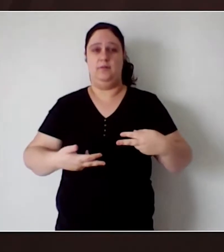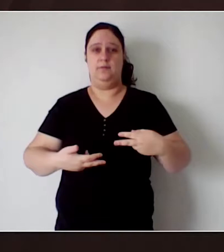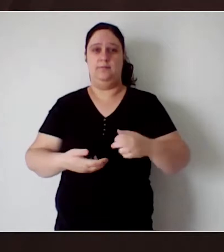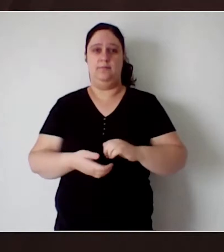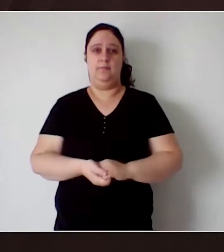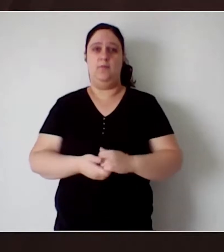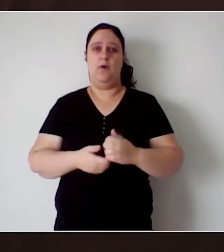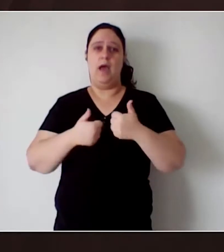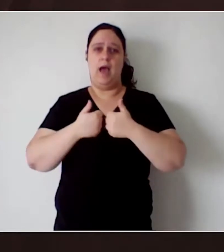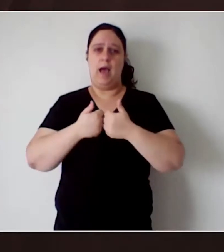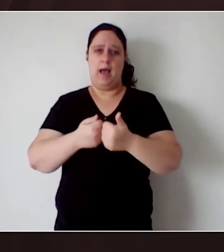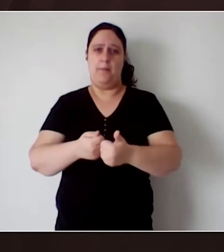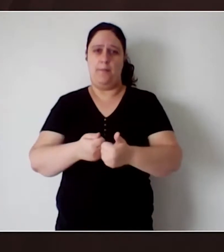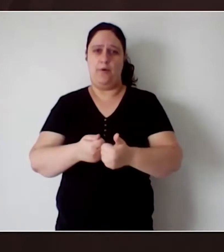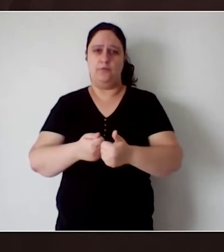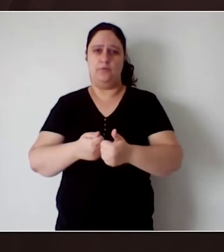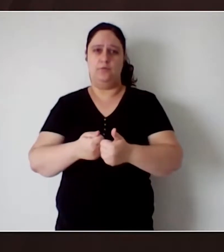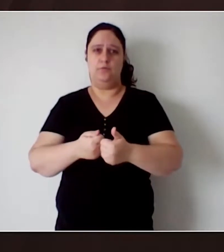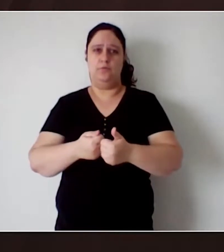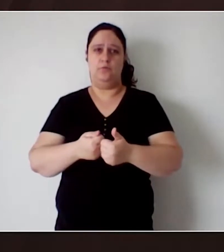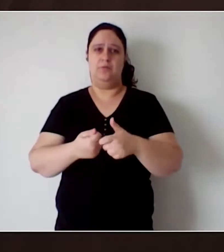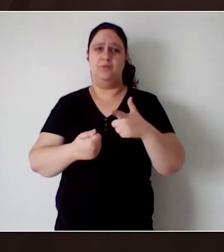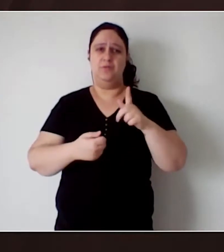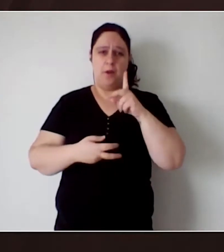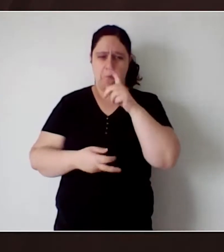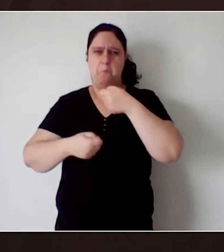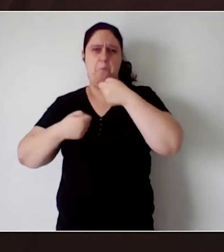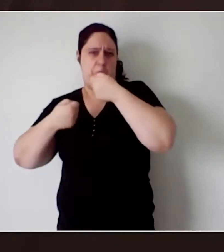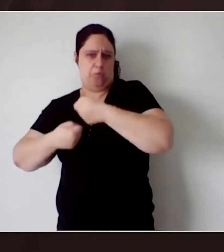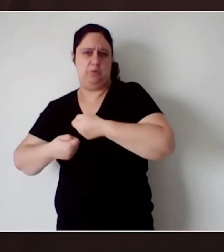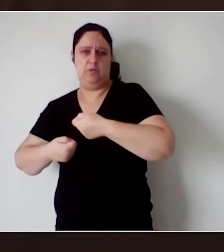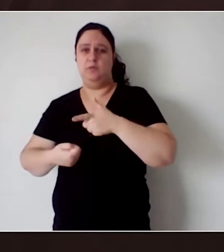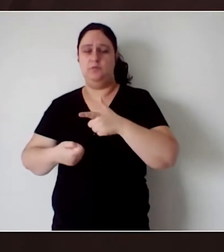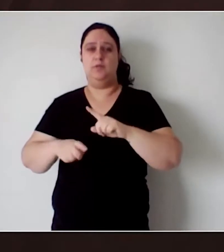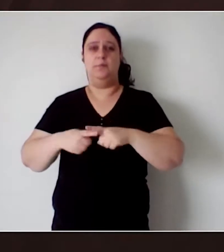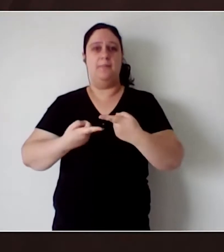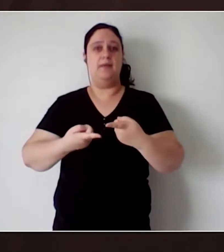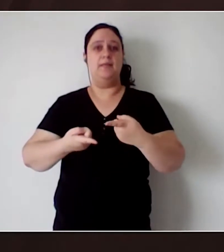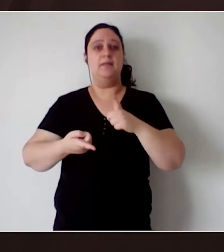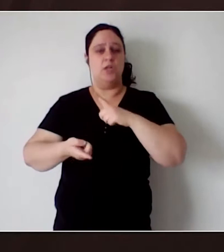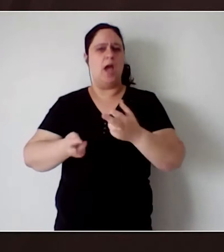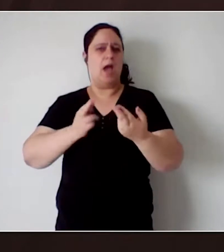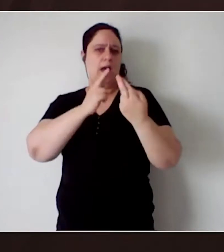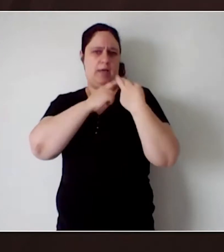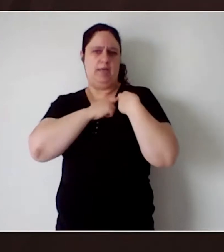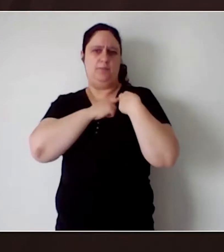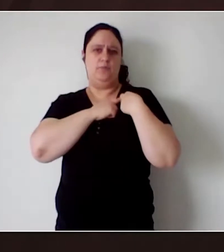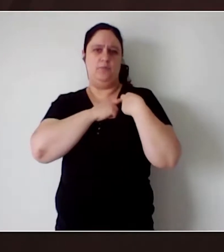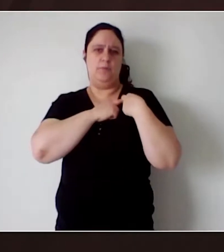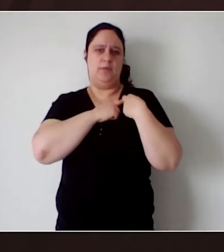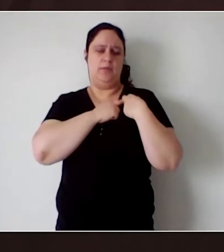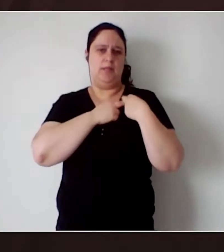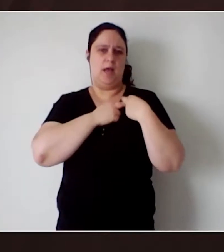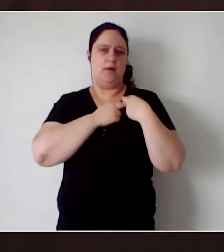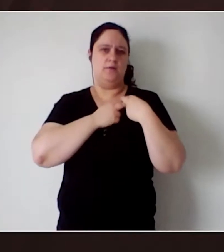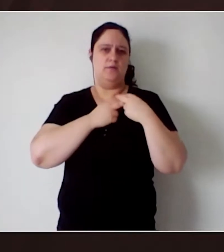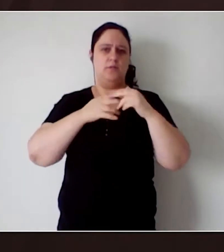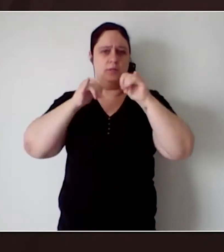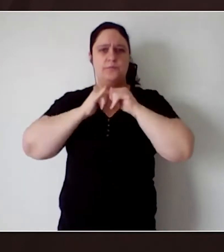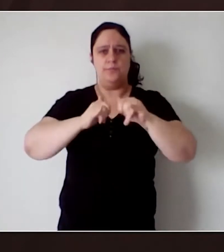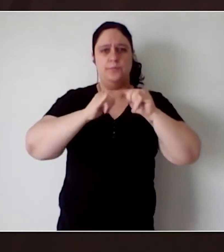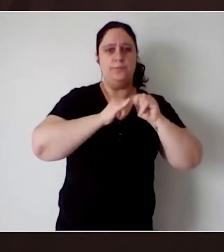coisas, mas eles estavam encarregados de falar a palavra de Deus. E quando a palavra de Deus vem